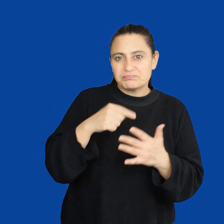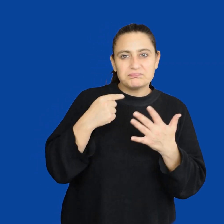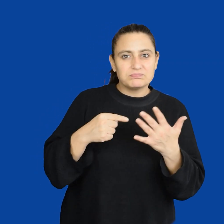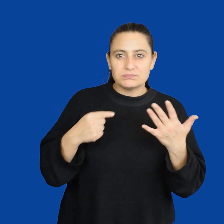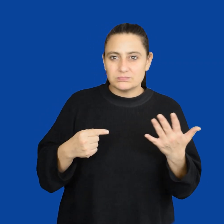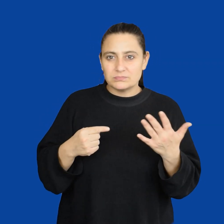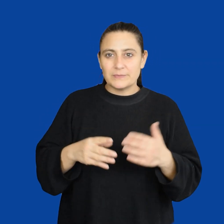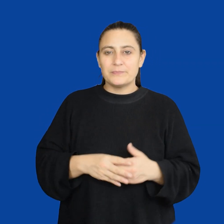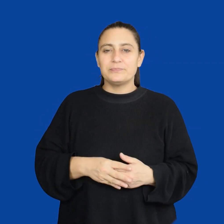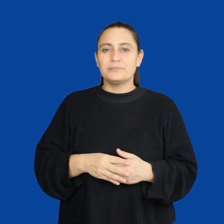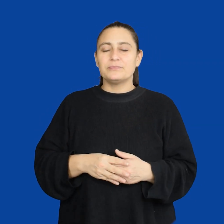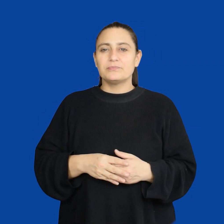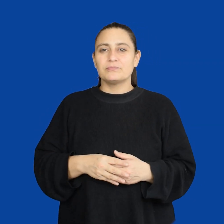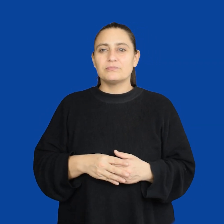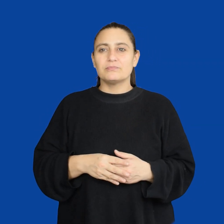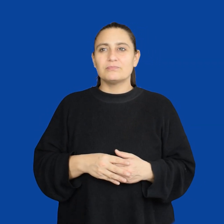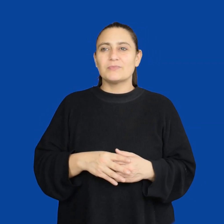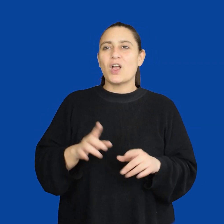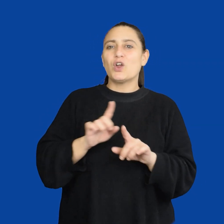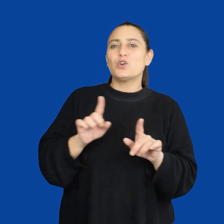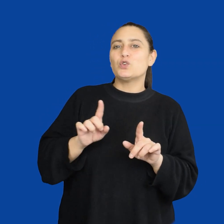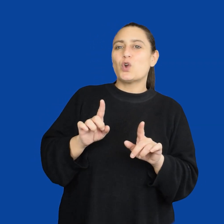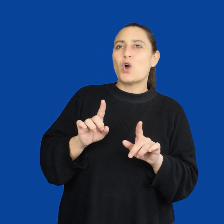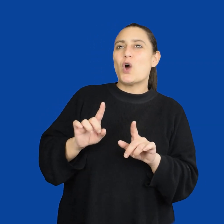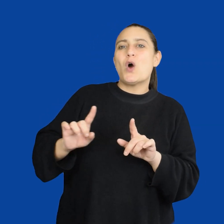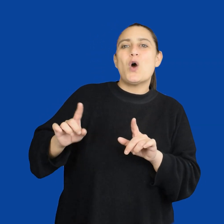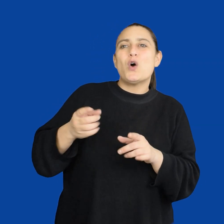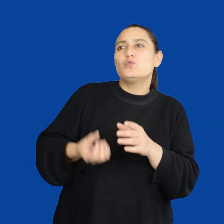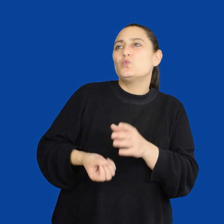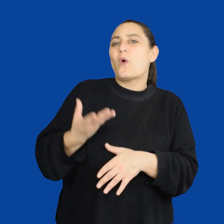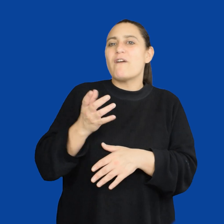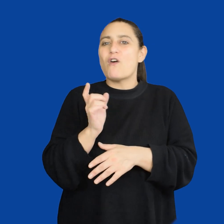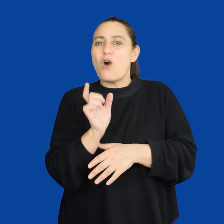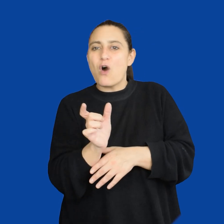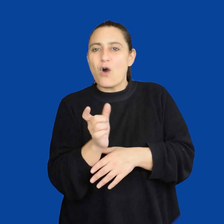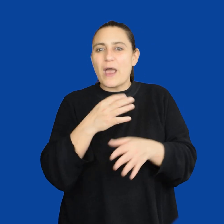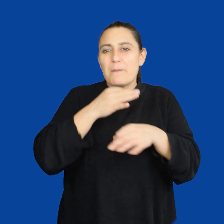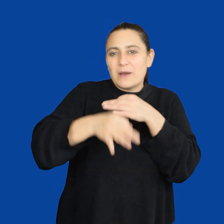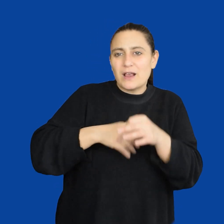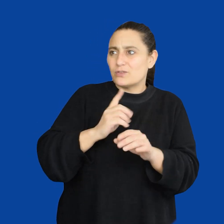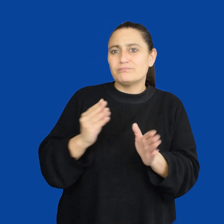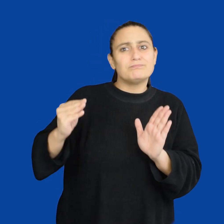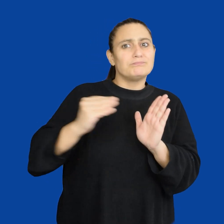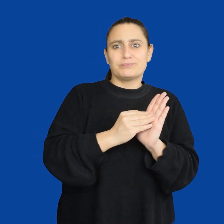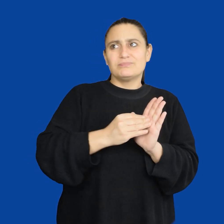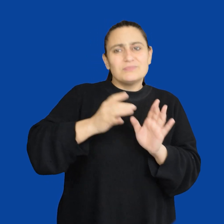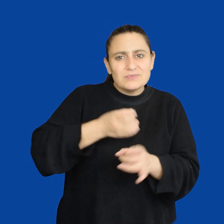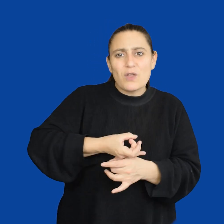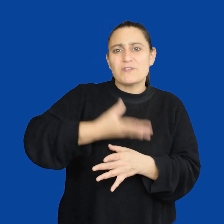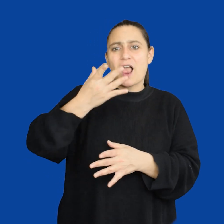nacionales, raciales o étnicos. No buscaba describir un fenómeno nuevo, sino denominar uno de